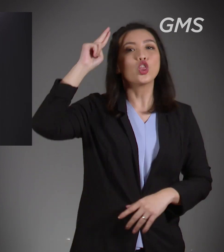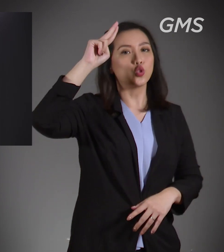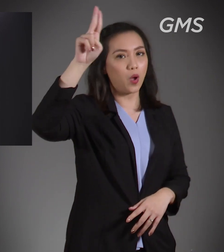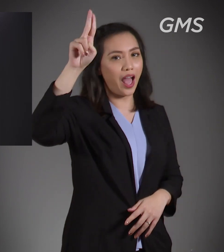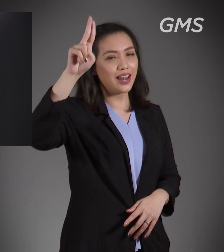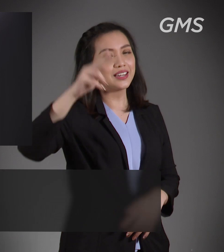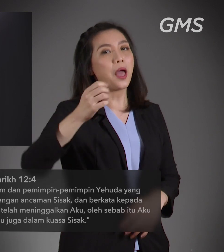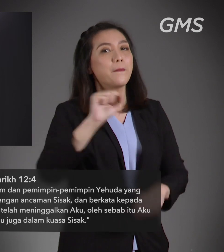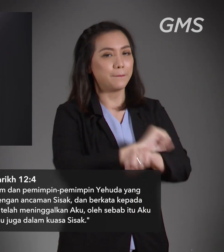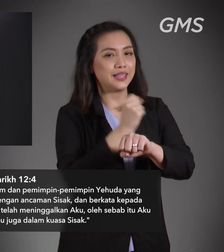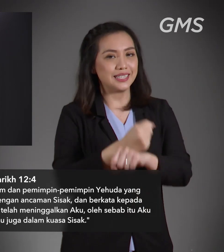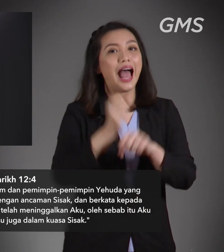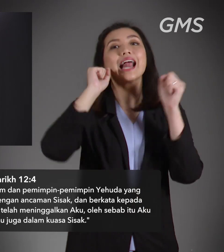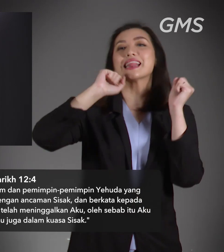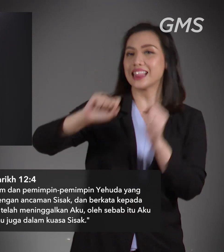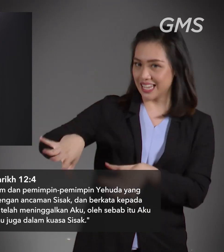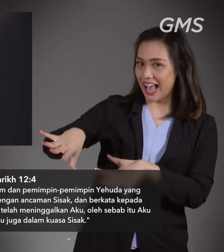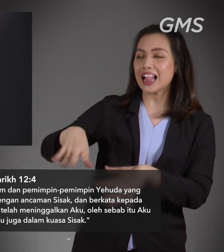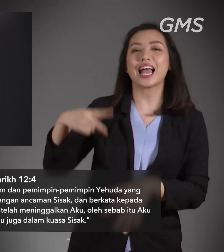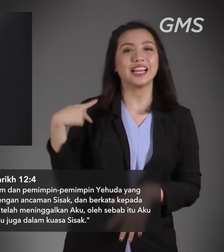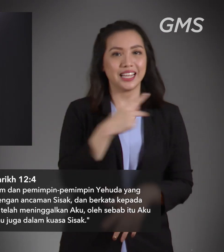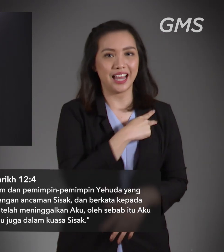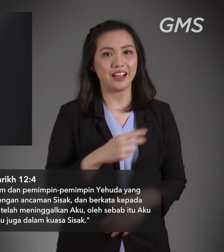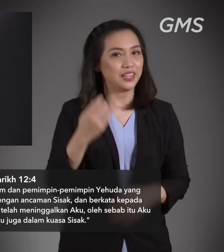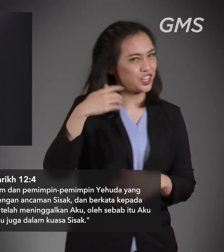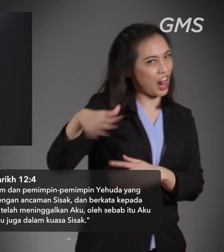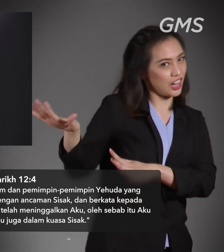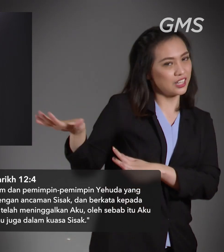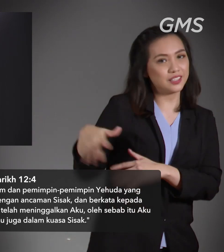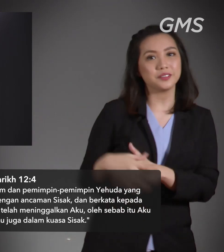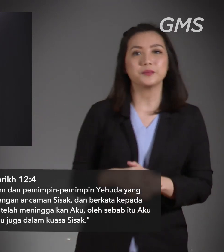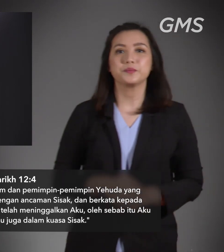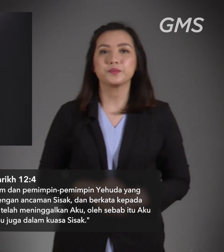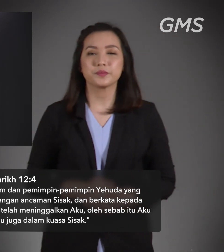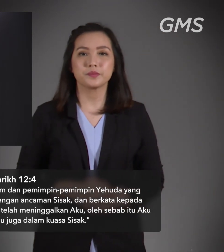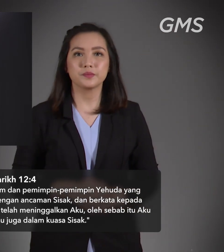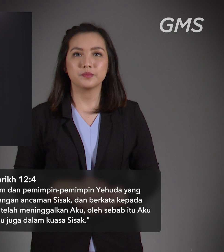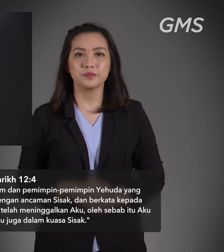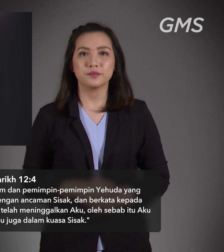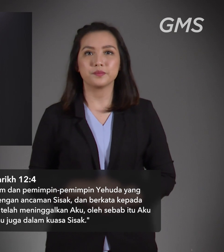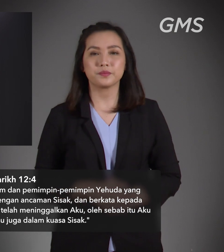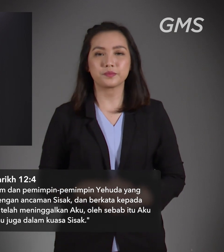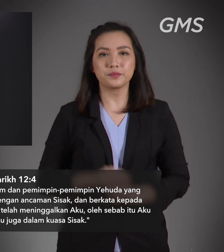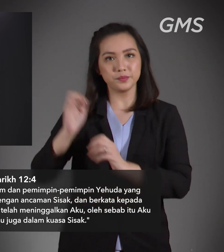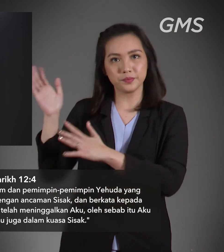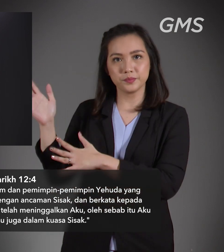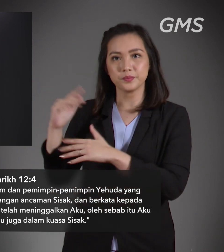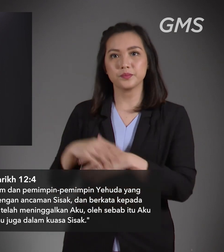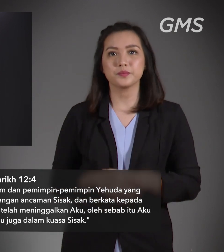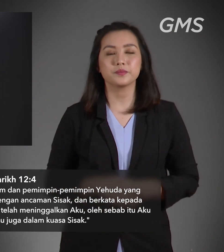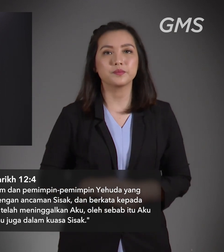sesuatu dari Roh Kudus. Kamu telah meninggalkan aku, Rehabeam. Oleh sebab itu aku Tuhan, aku pun meninggalkan